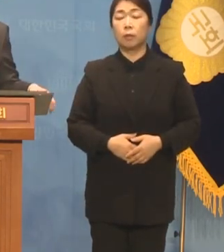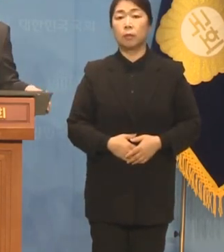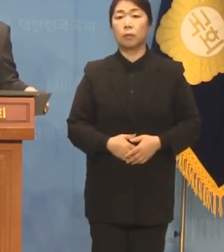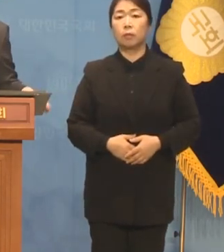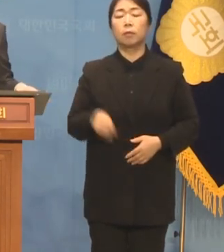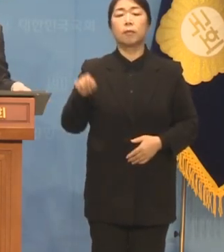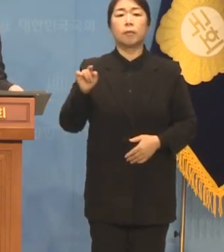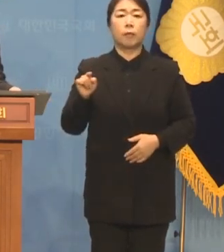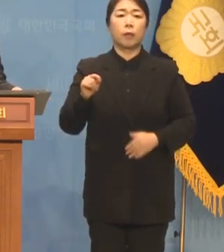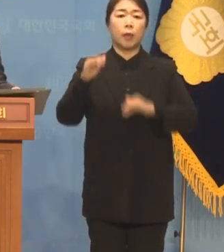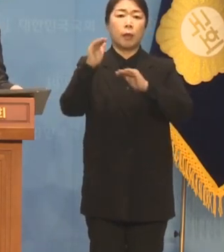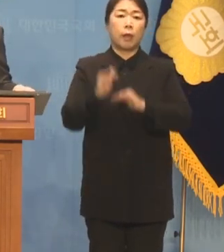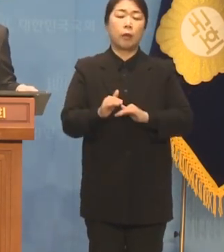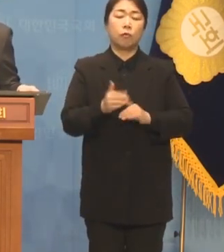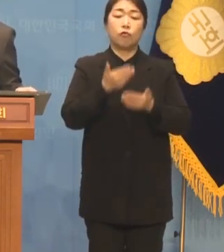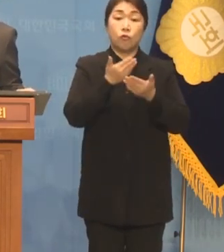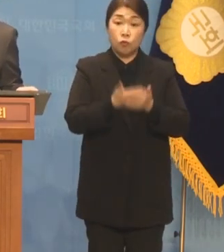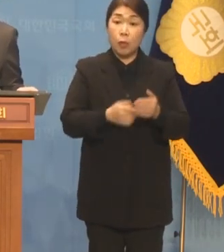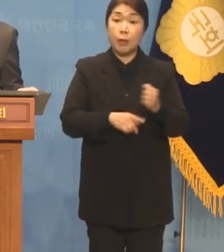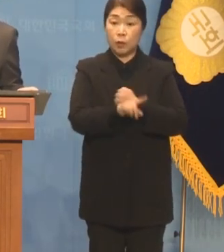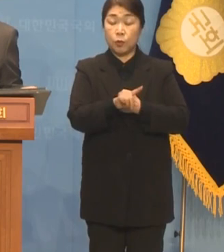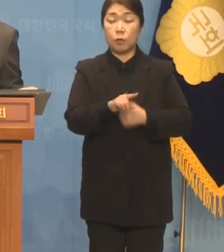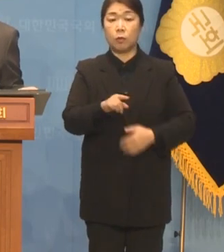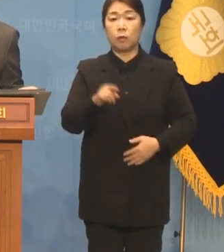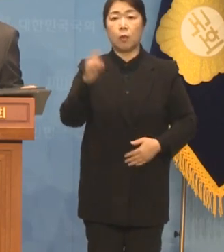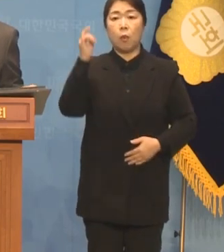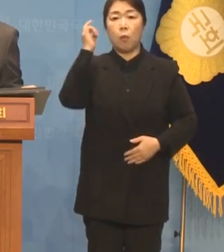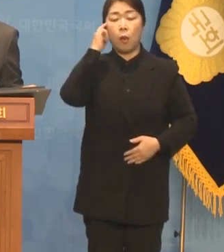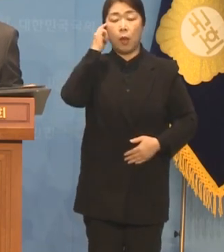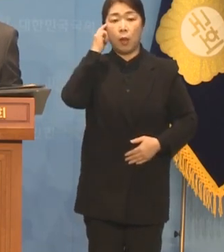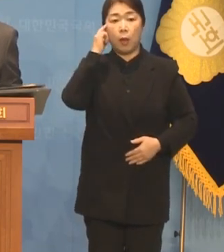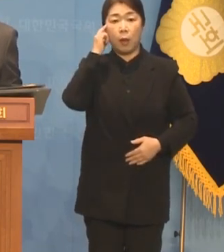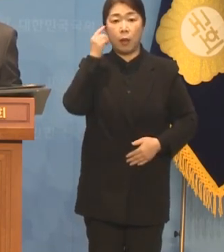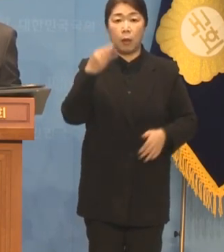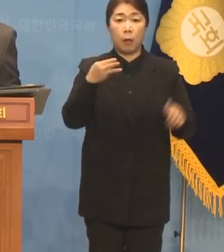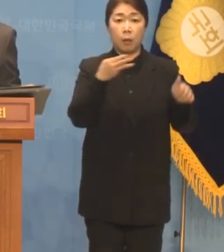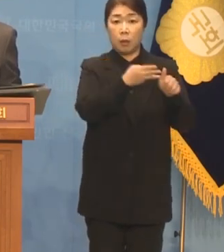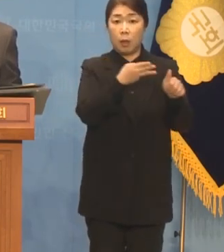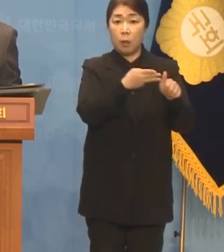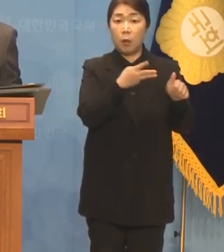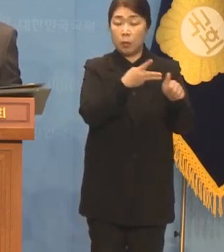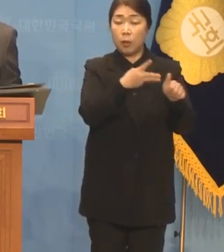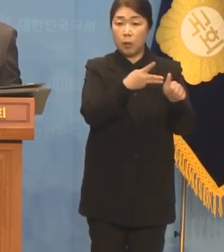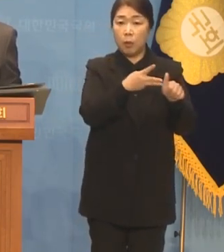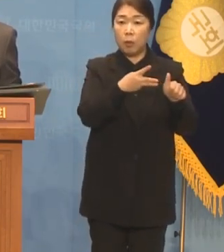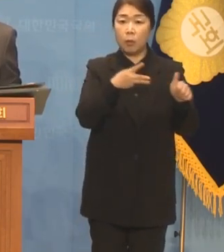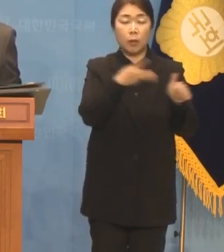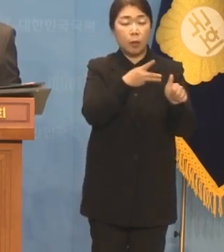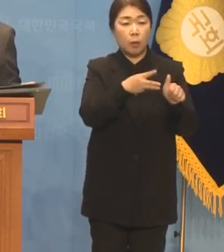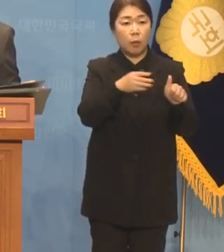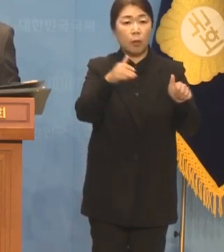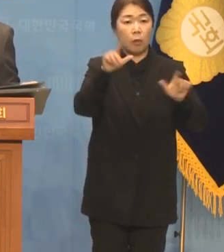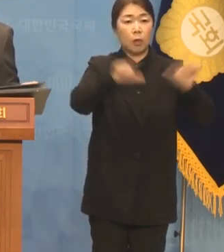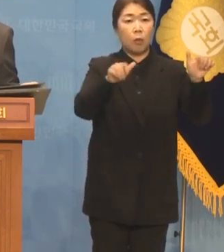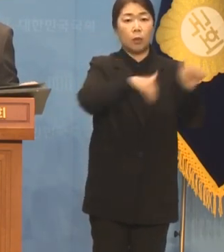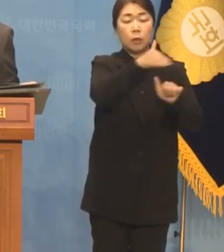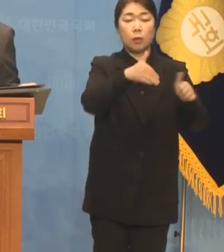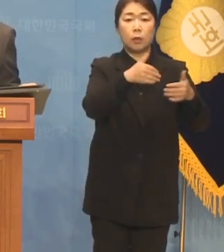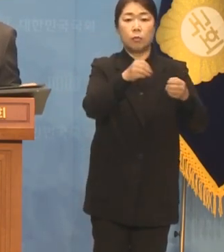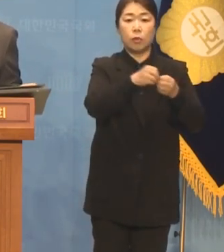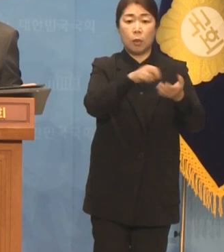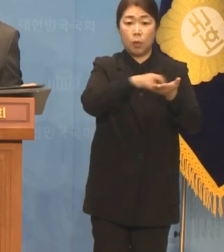이 내용이 왜 중요한지, 왜 대테러 상황실의 문자가 허위인지, 그것을 입증하는 증거인지